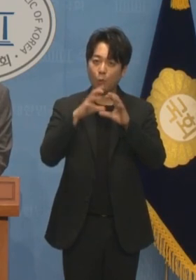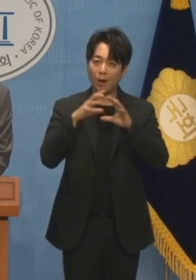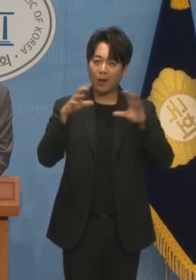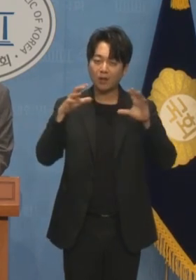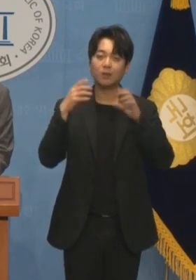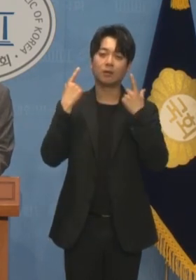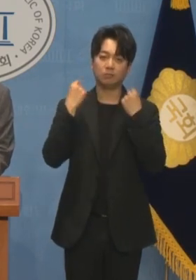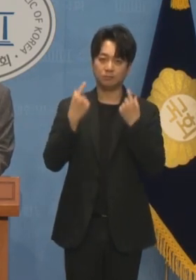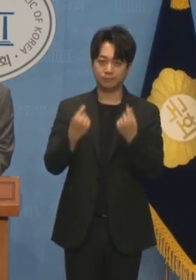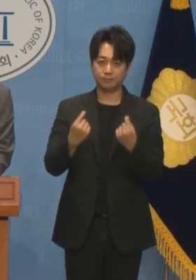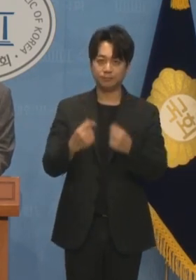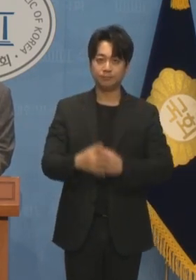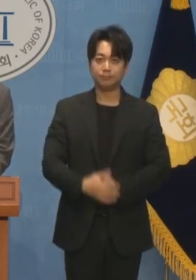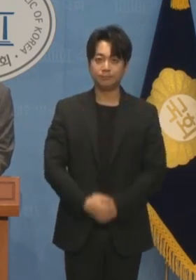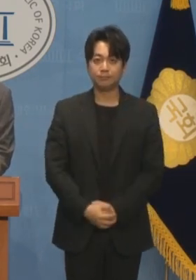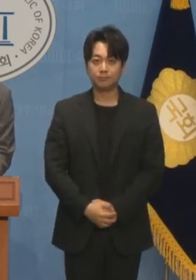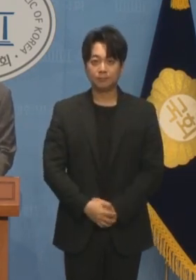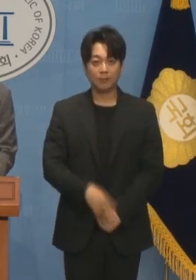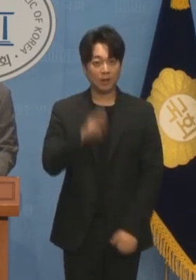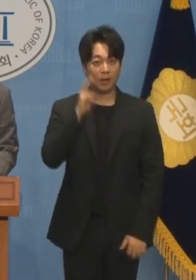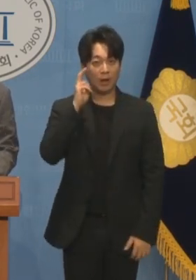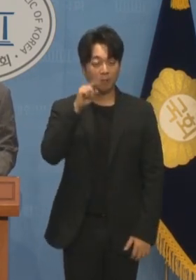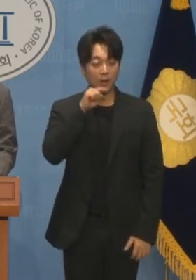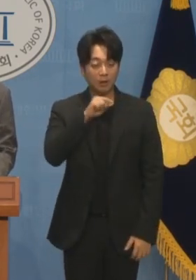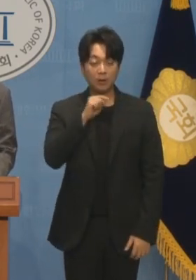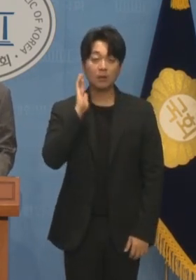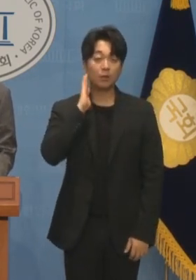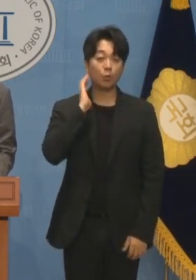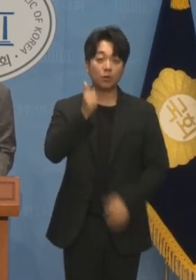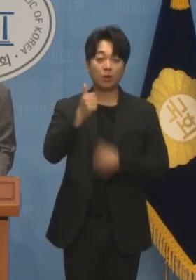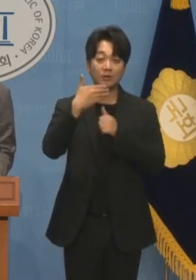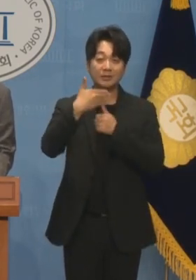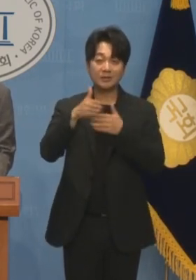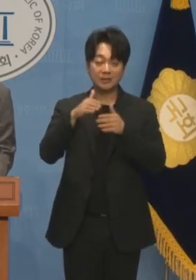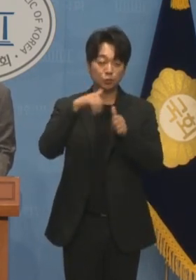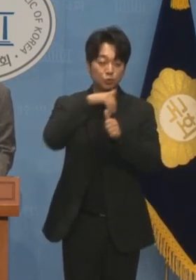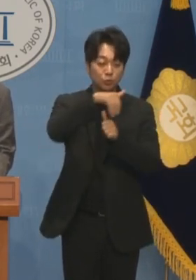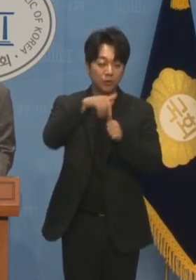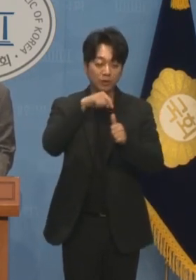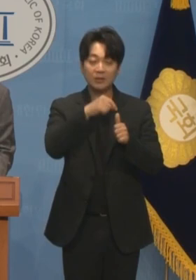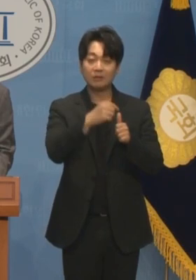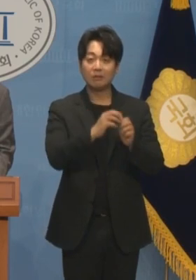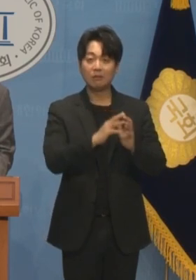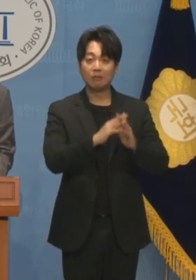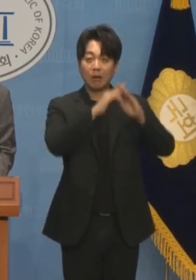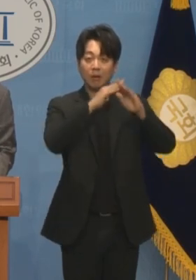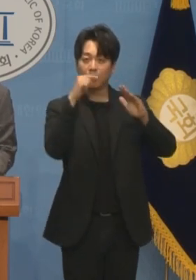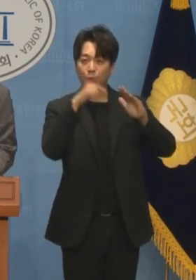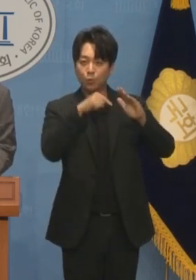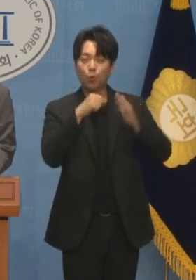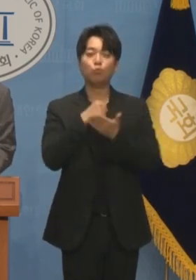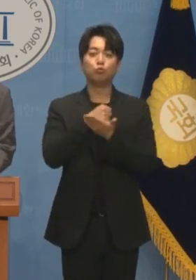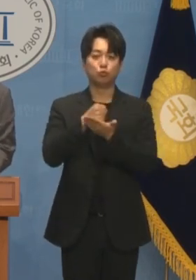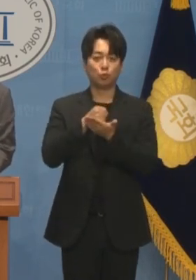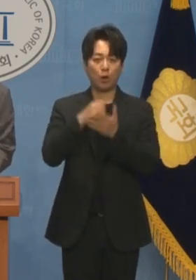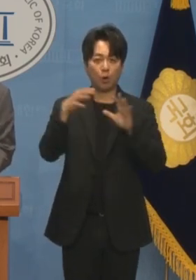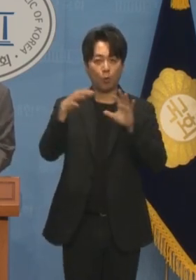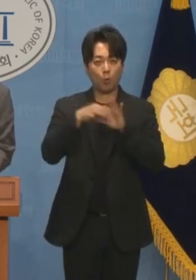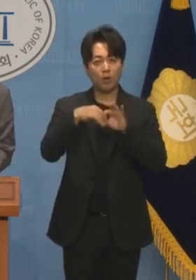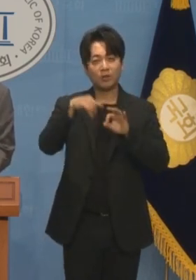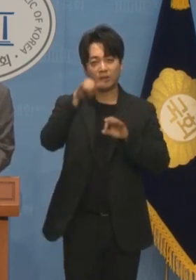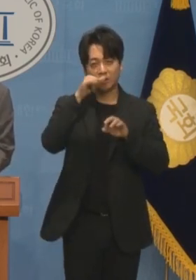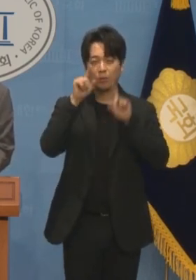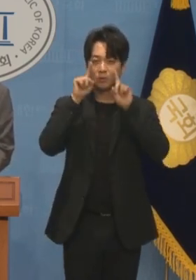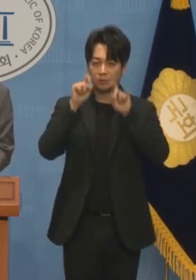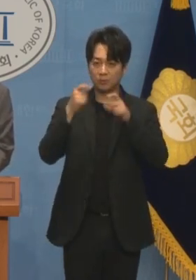이 시설물도 결국 무속적인 것이 아닌가 그런 의심을 사고 있는 그런 상황입니다. 그래서 저는 이